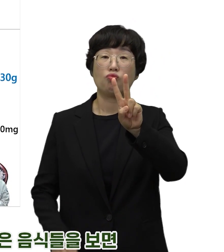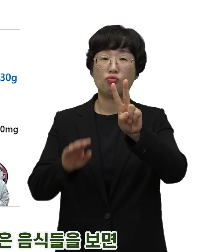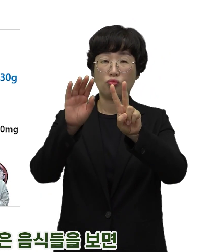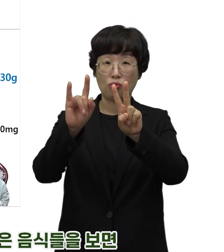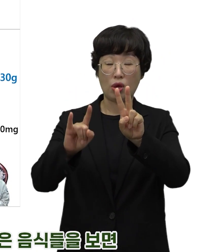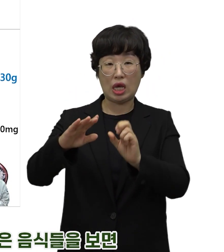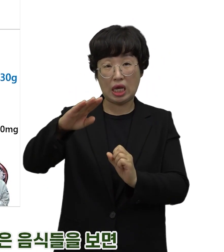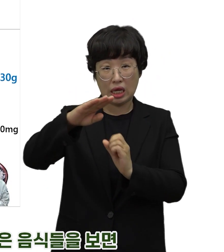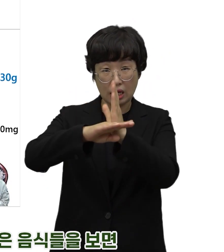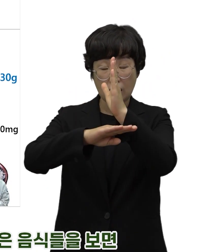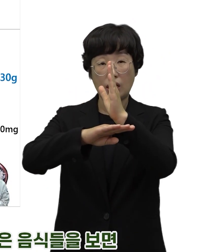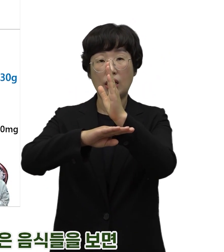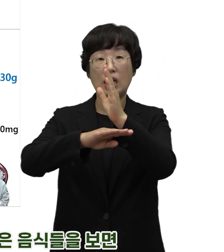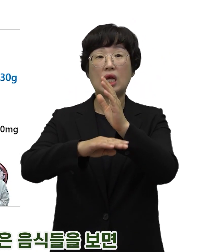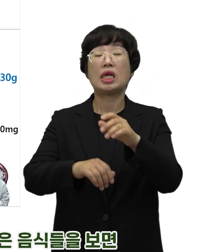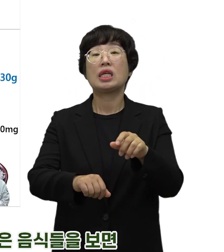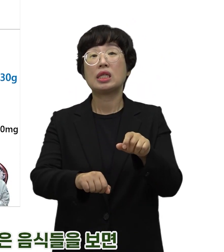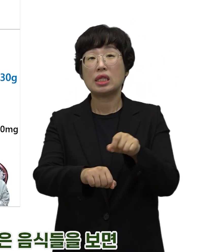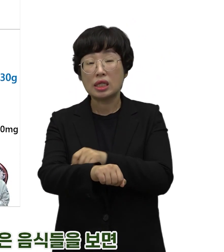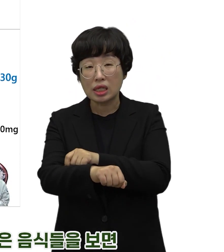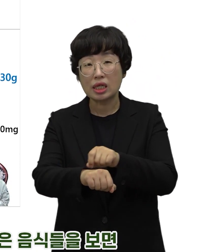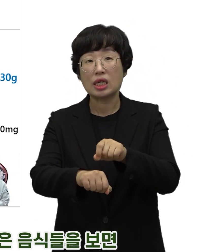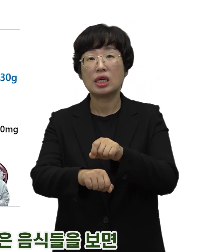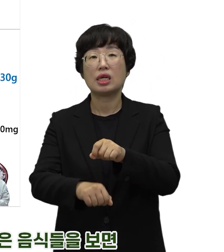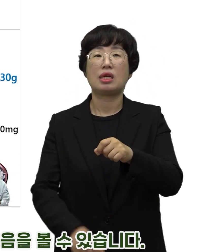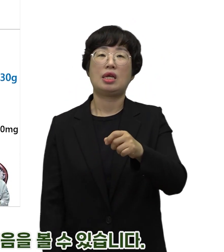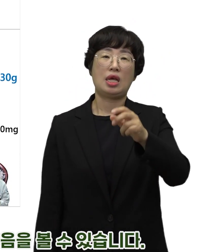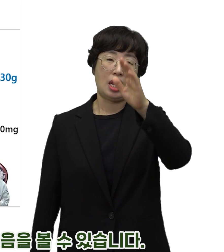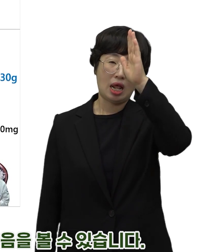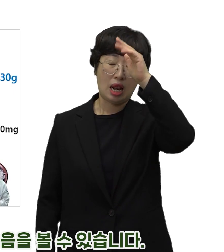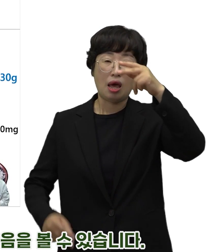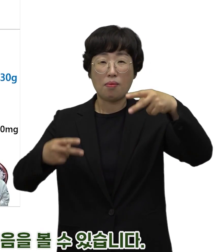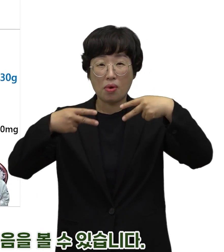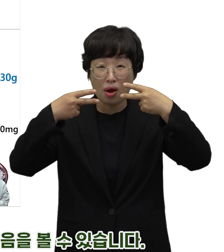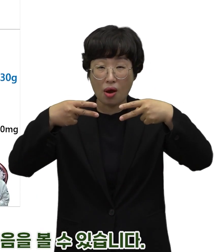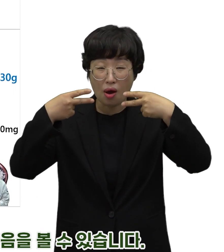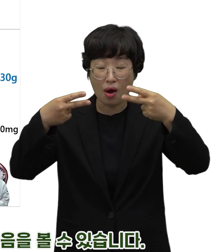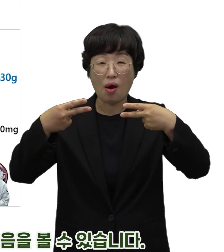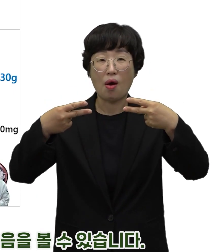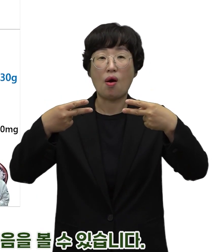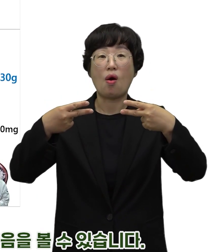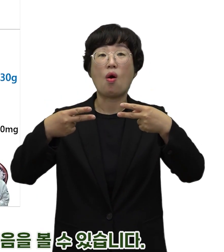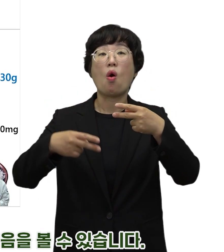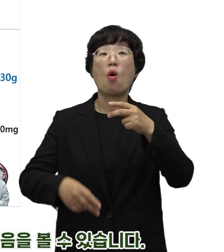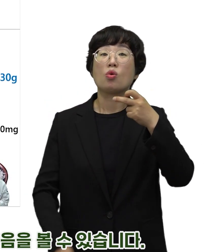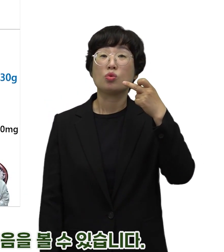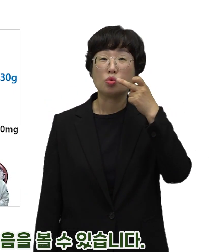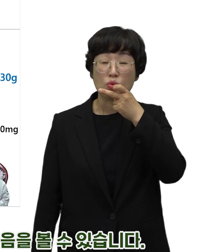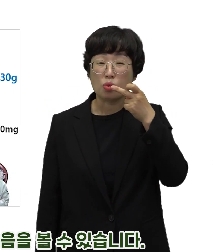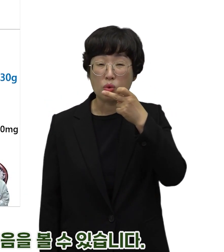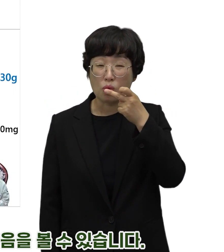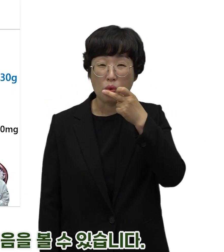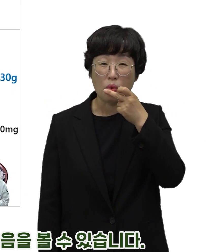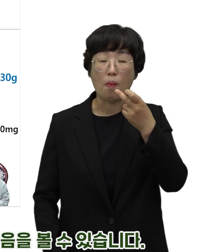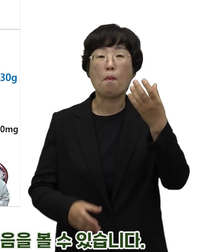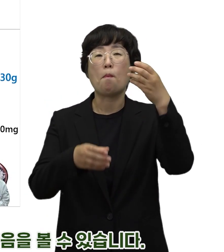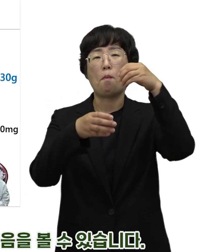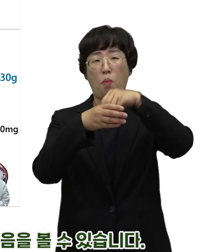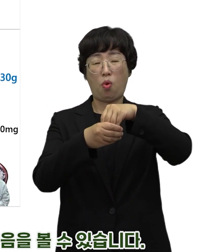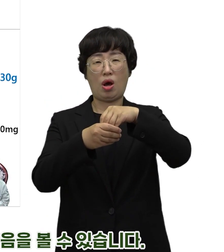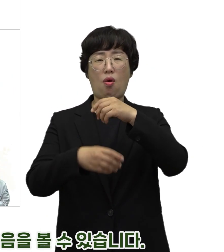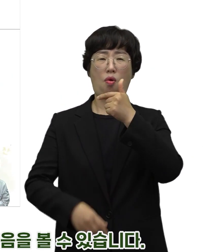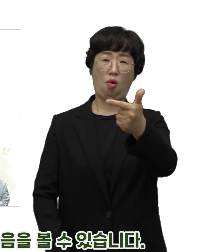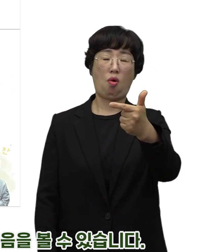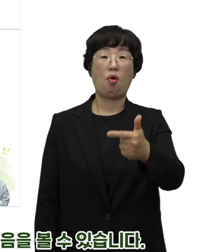라면이라든지 이런 음식들을 보면 소금에 나트륨의 1일 섭취량 이상 함유되어 있음을 볼